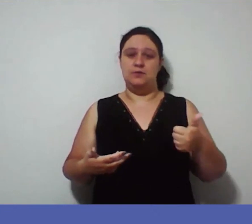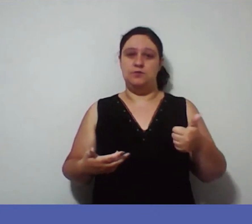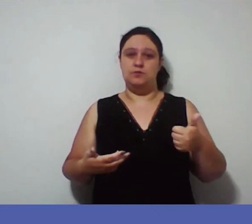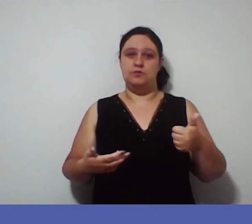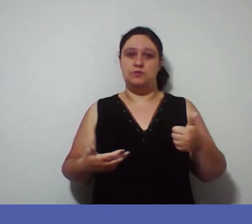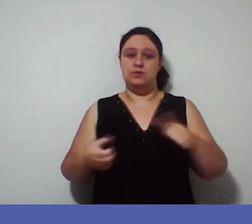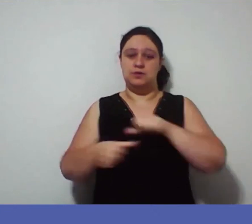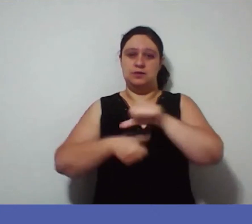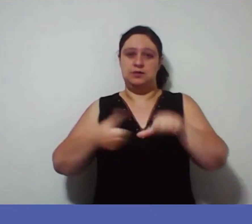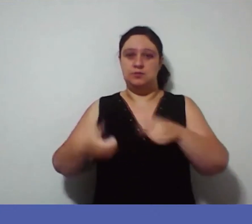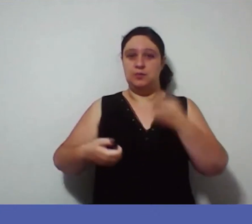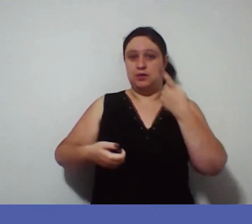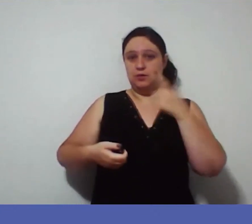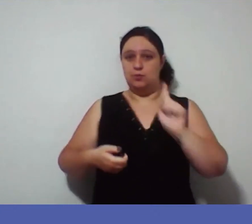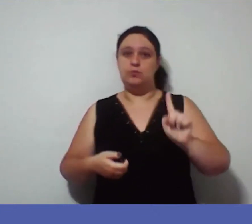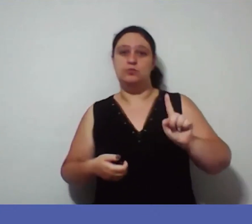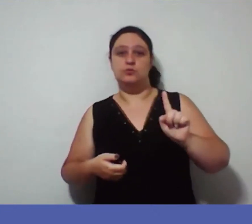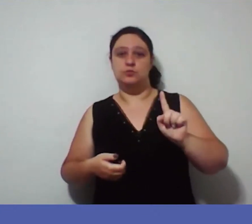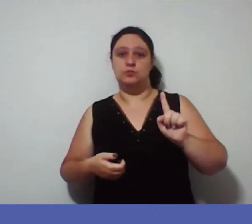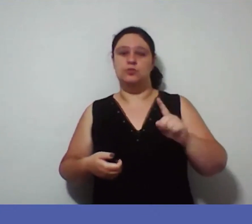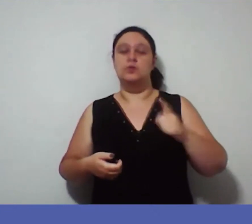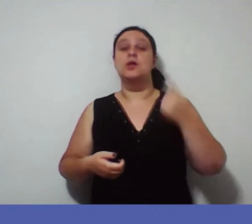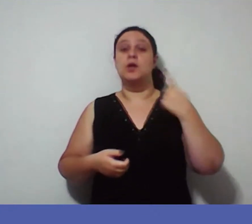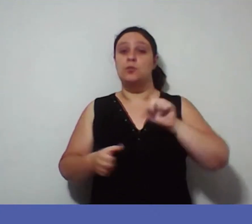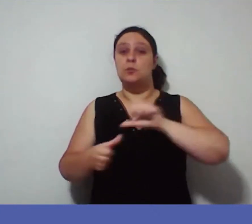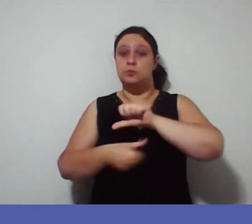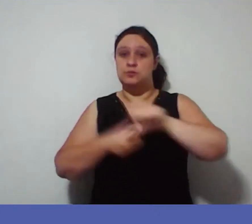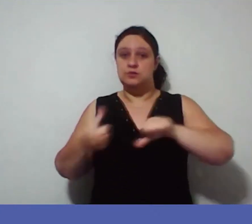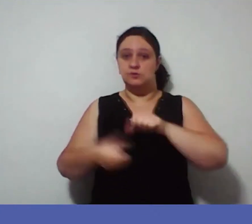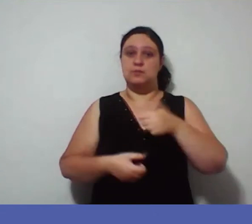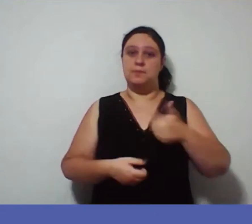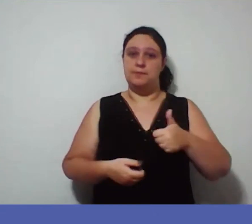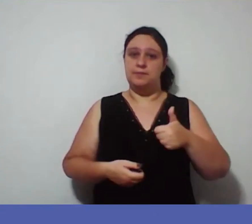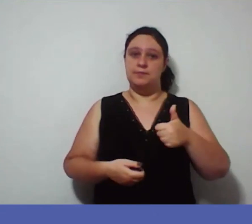últimos primeiros. Não é interessante?